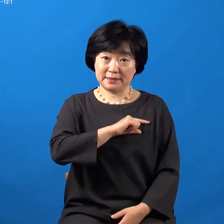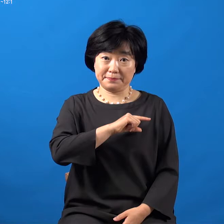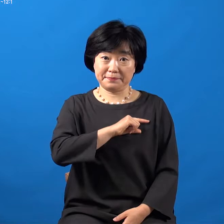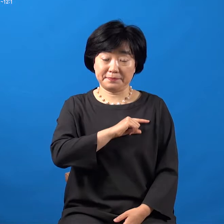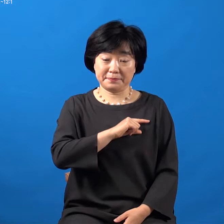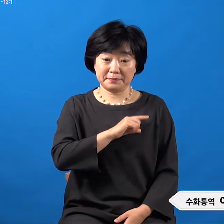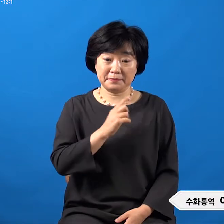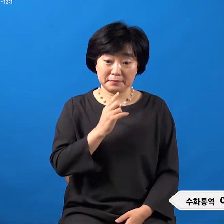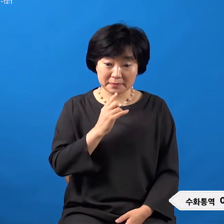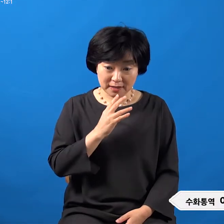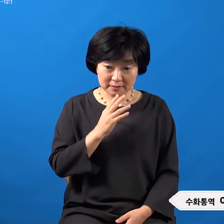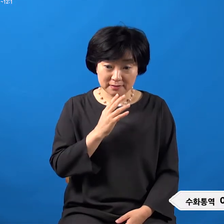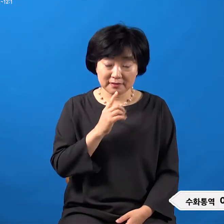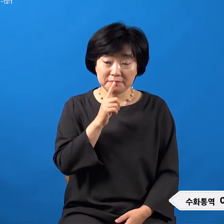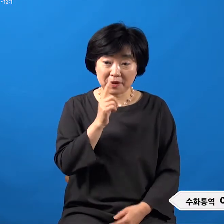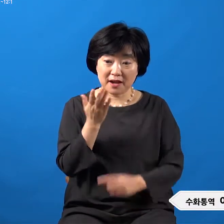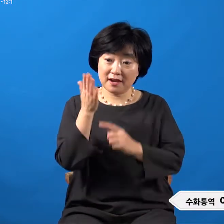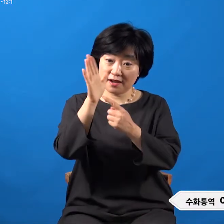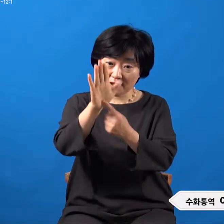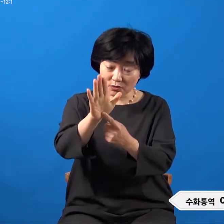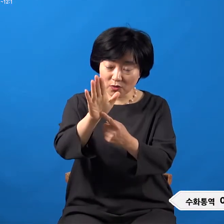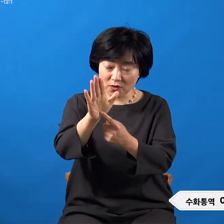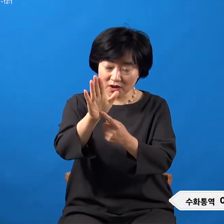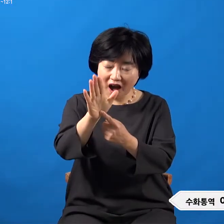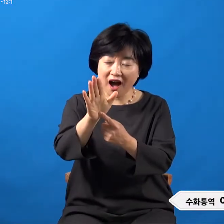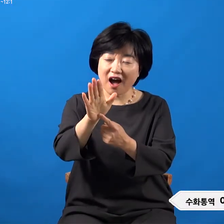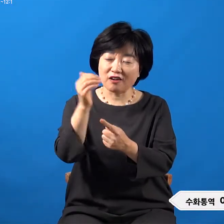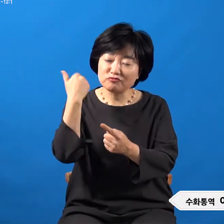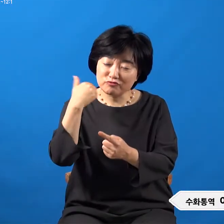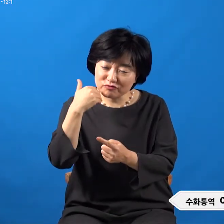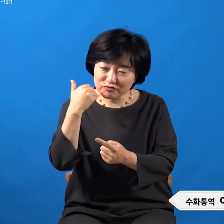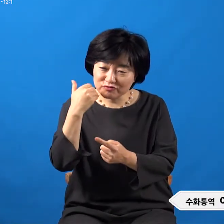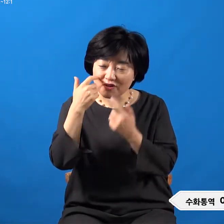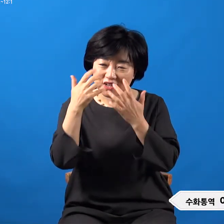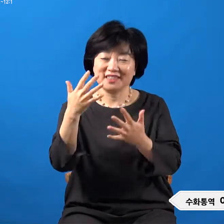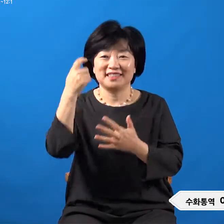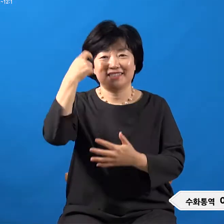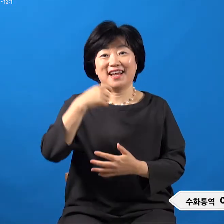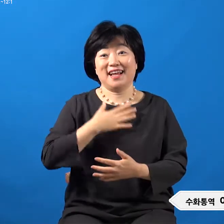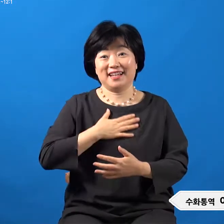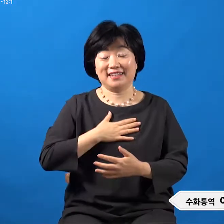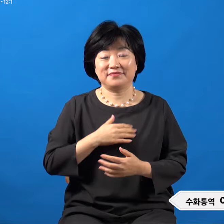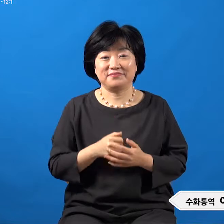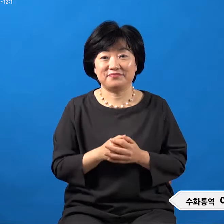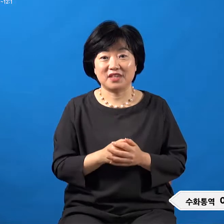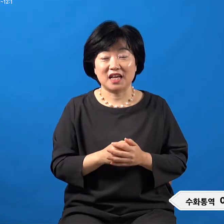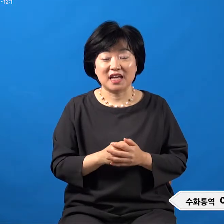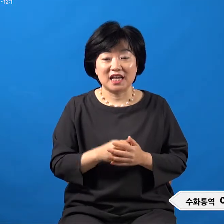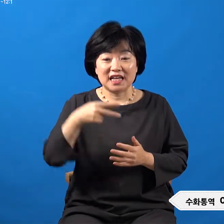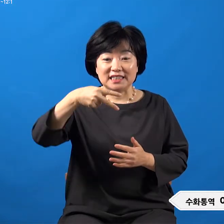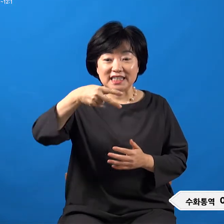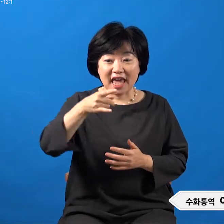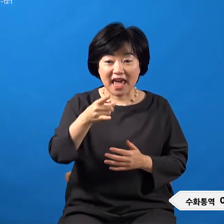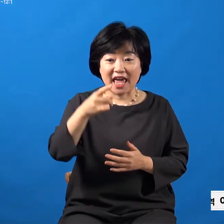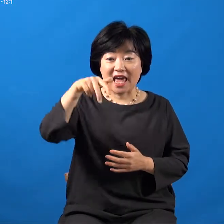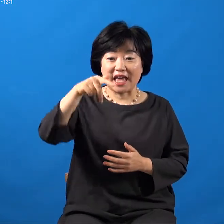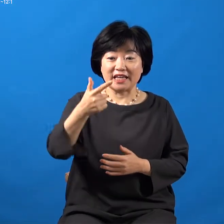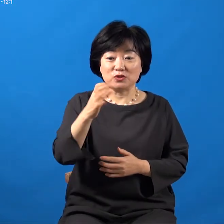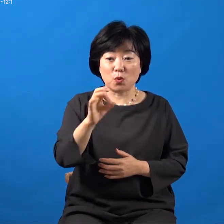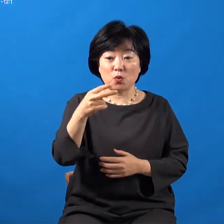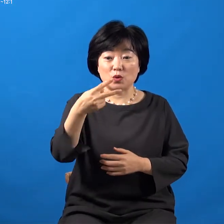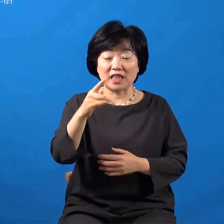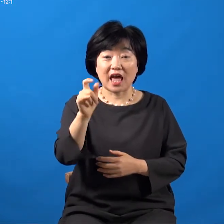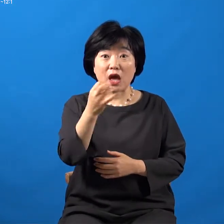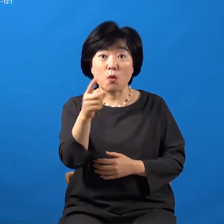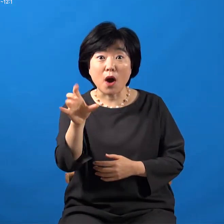이름만 얘기해도 확실하게 떠오르는 아이디어들이 있습니다. 세종대왕 하면 한글이